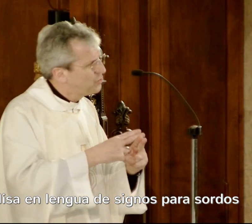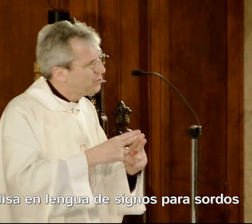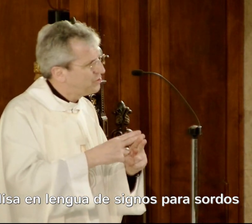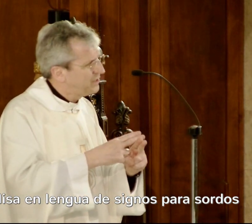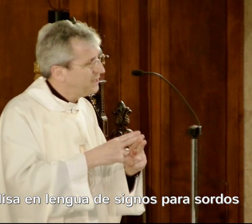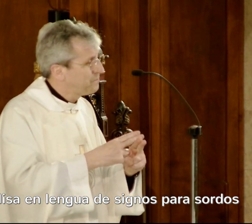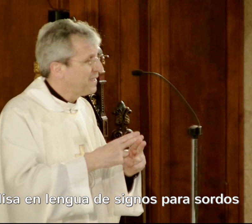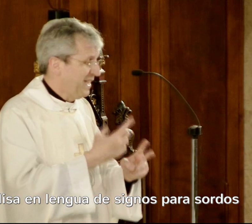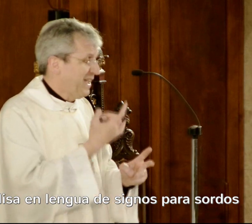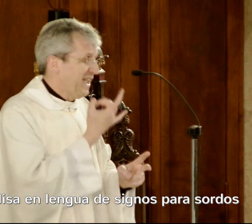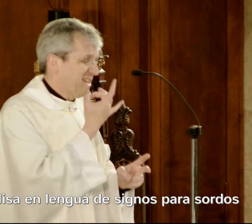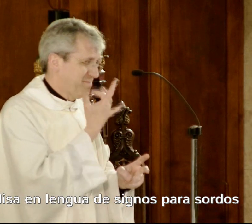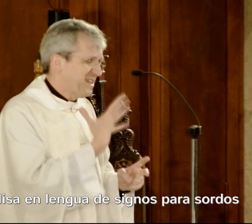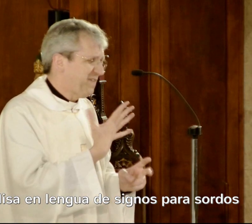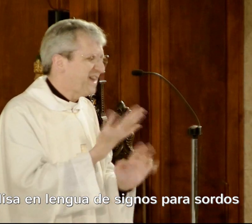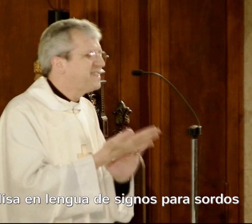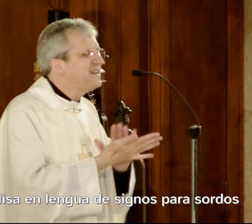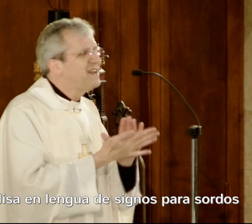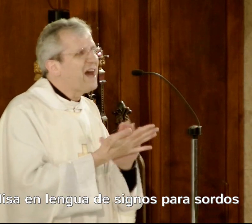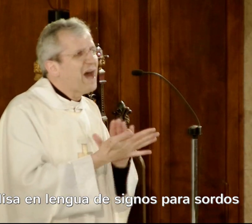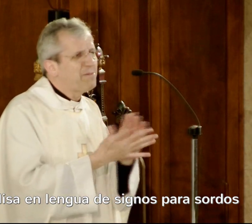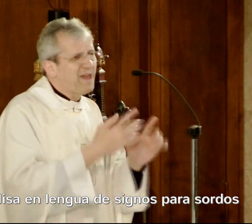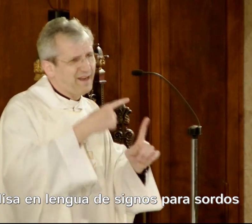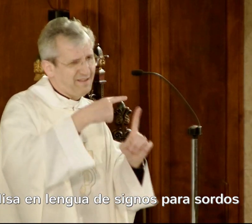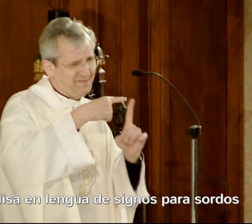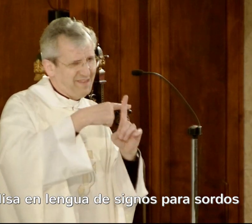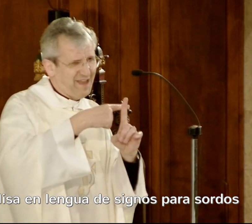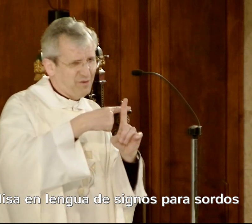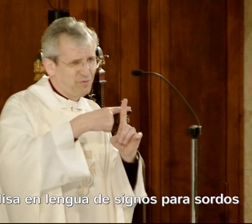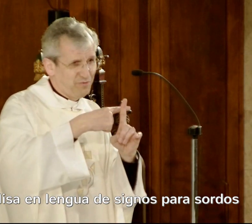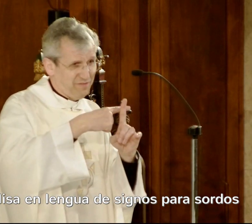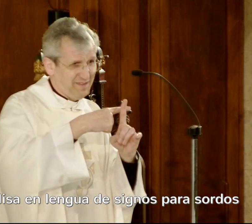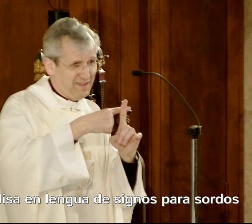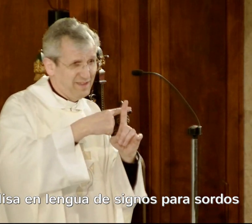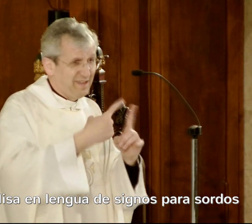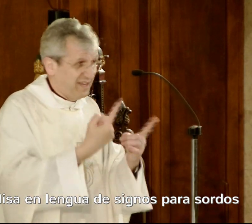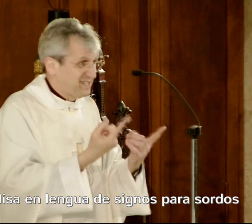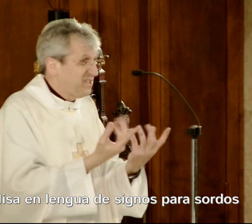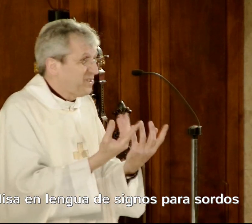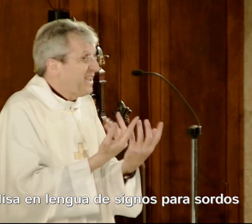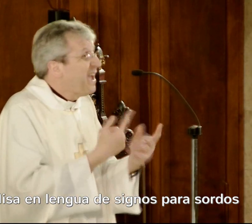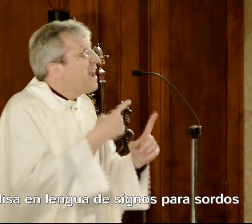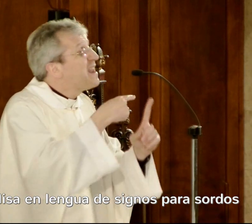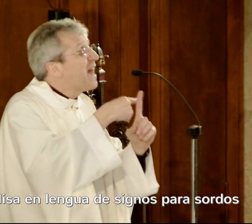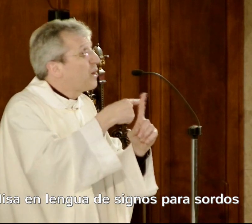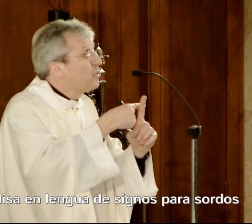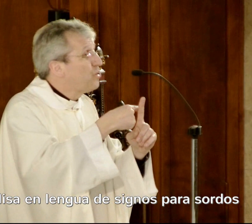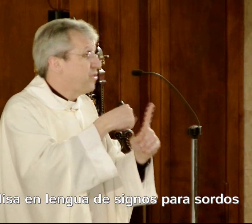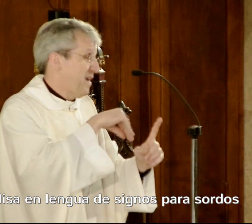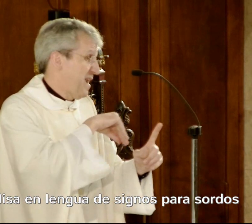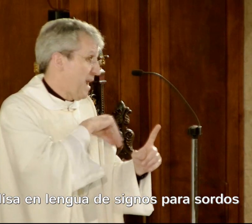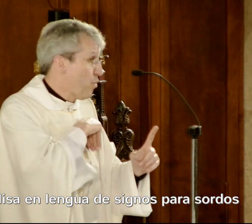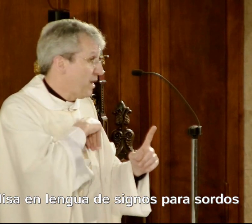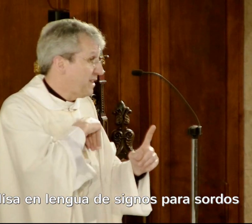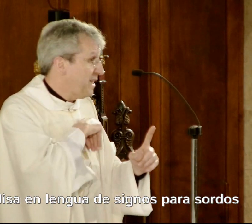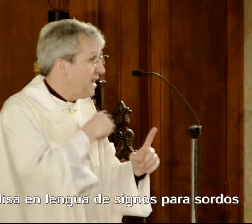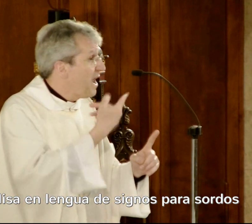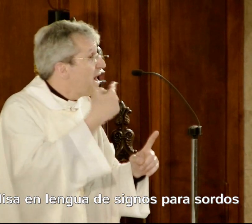duro, Es más fácil hablar de la cruz, en el sentido de que la cruz, la muerte,